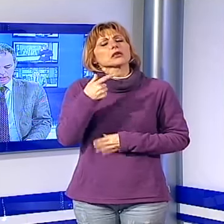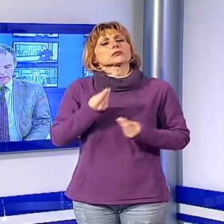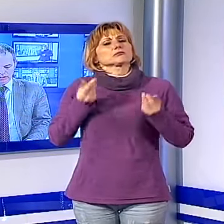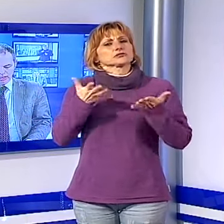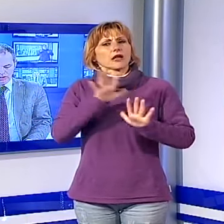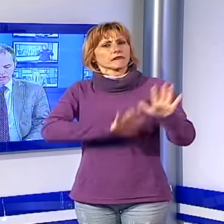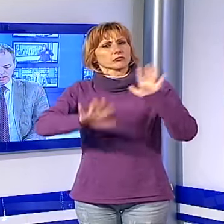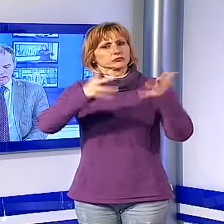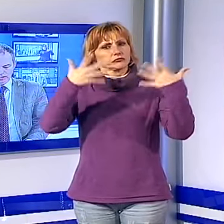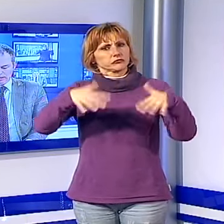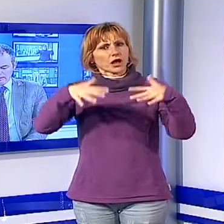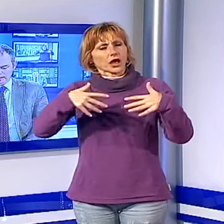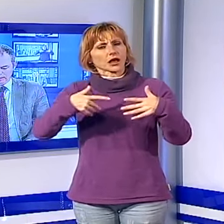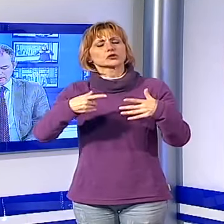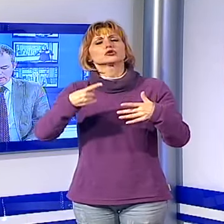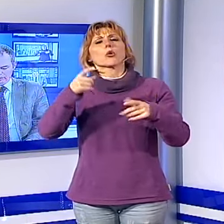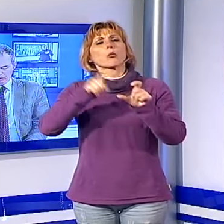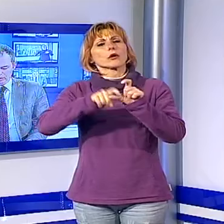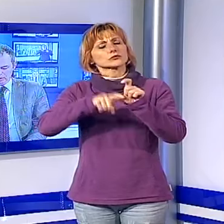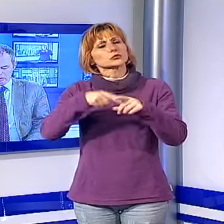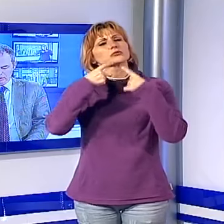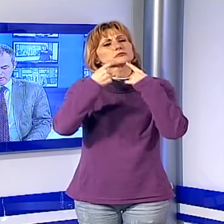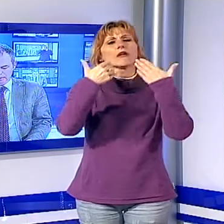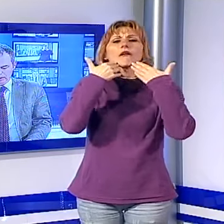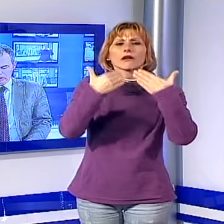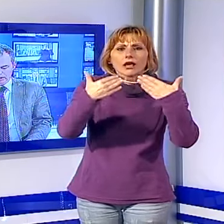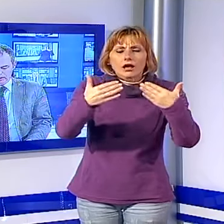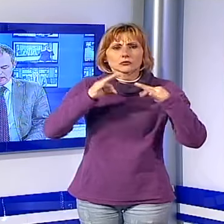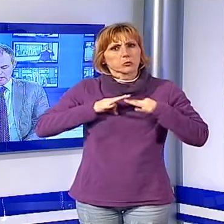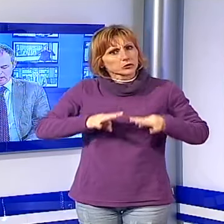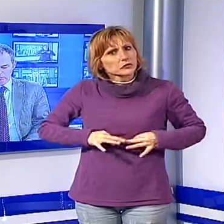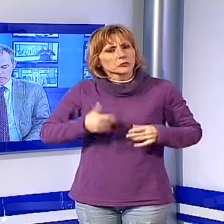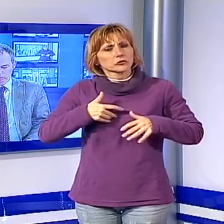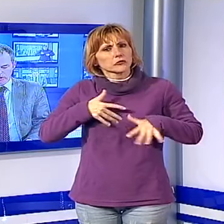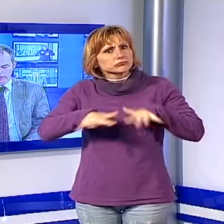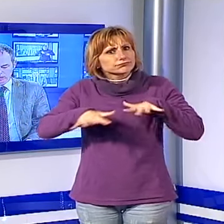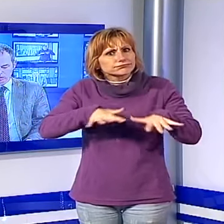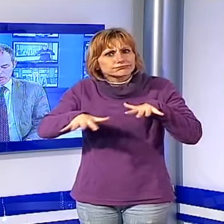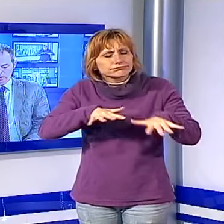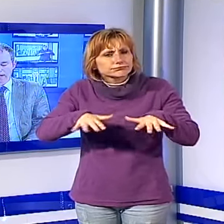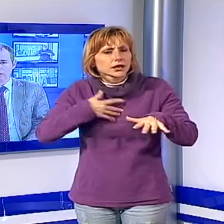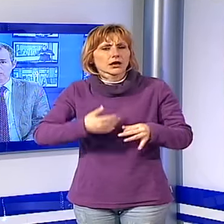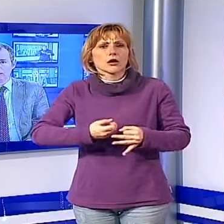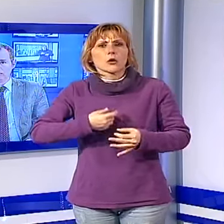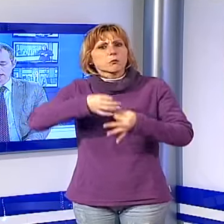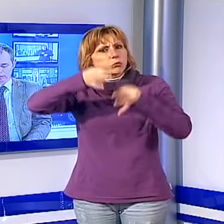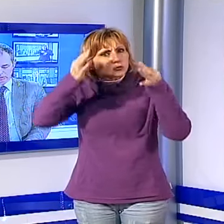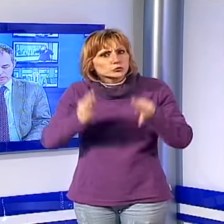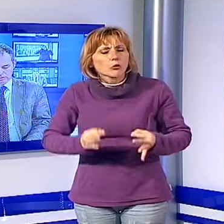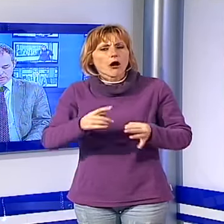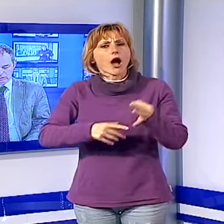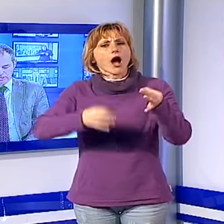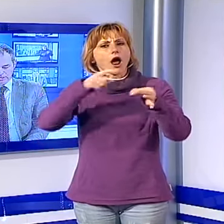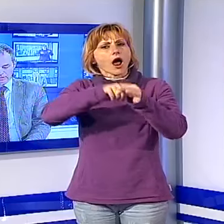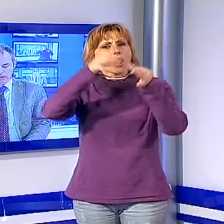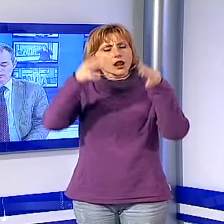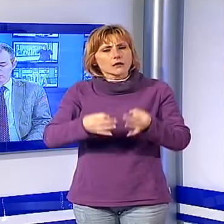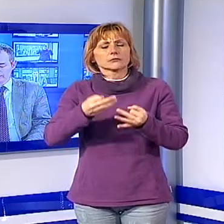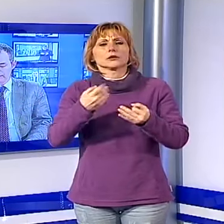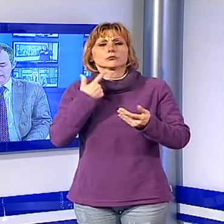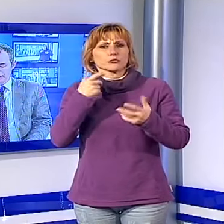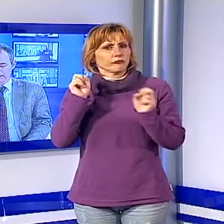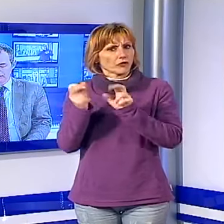chiusura delle indagini, intende ringraziare le forze dell'ordine per la celerità e la puntualità con cui hanno lavorato. Il sindaco dichiara